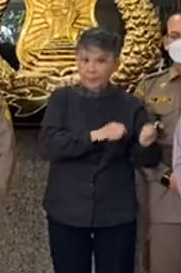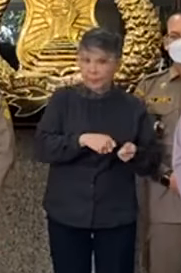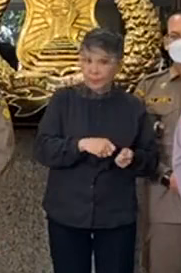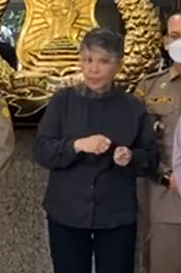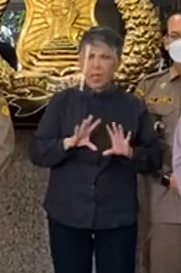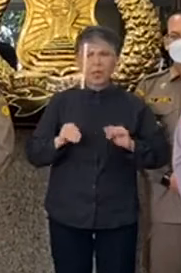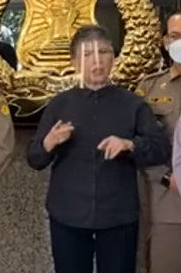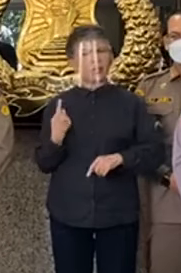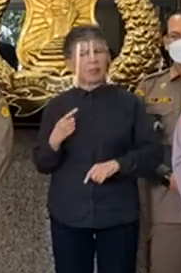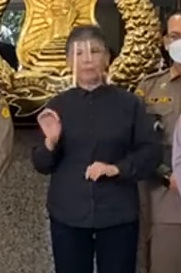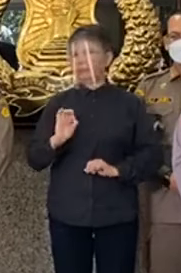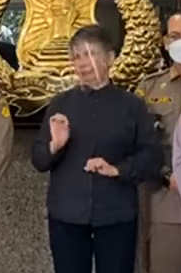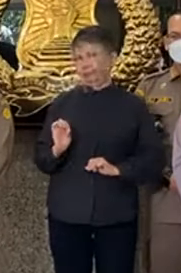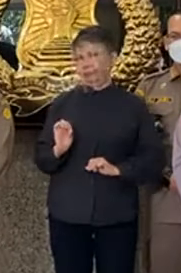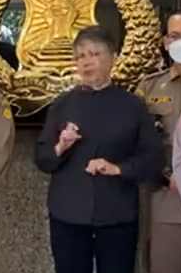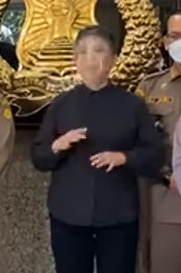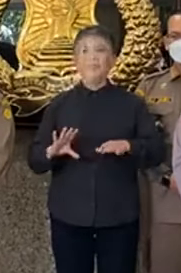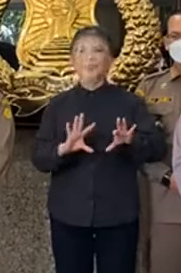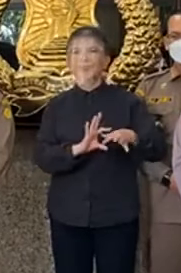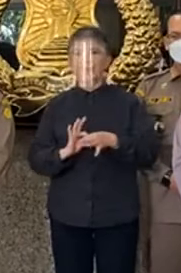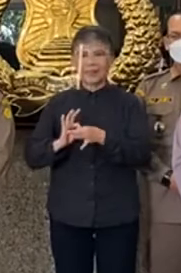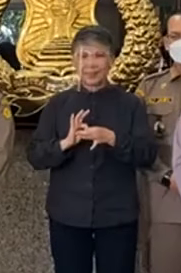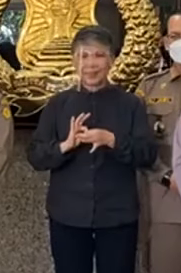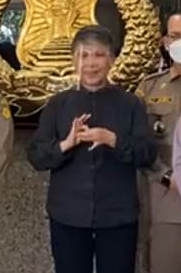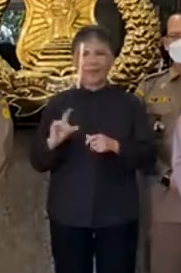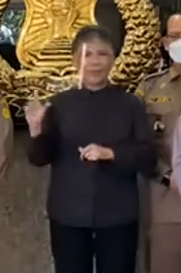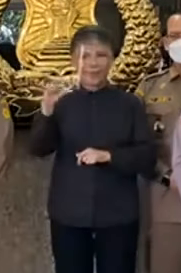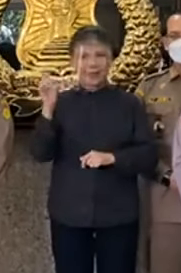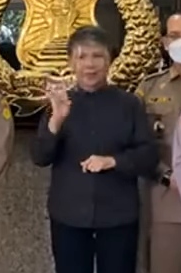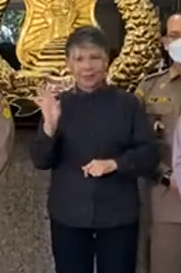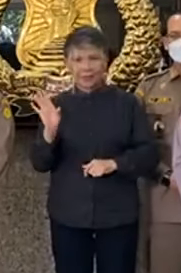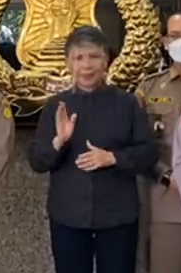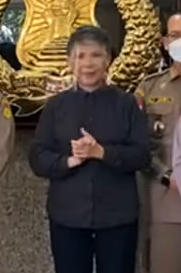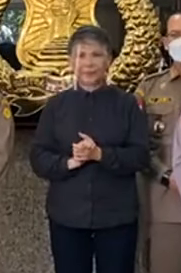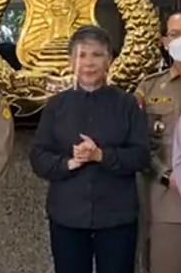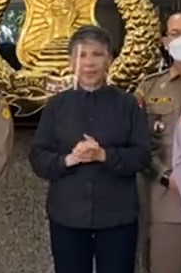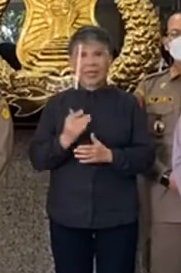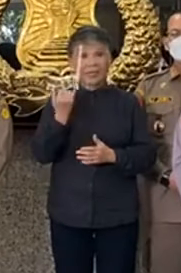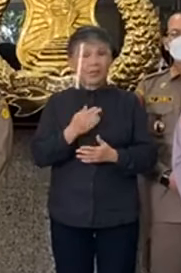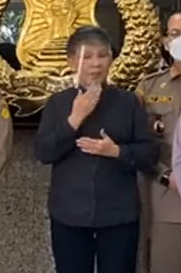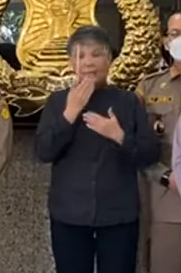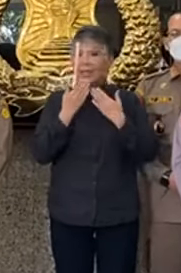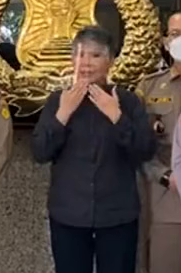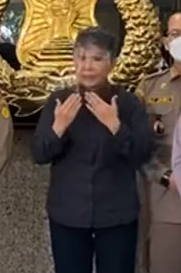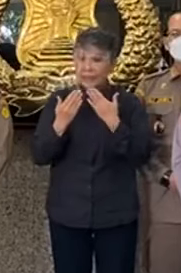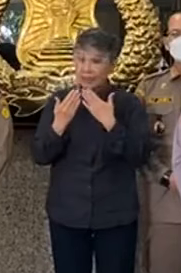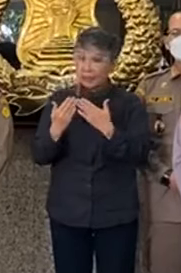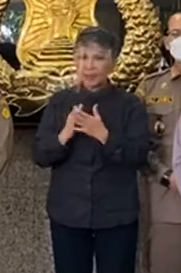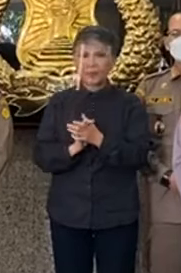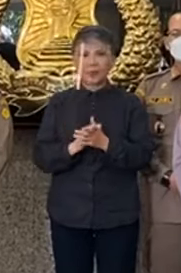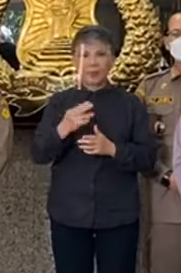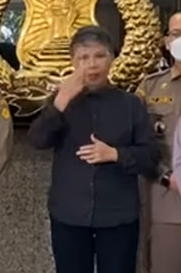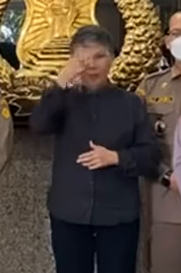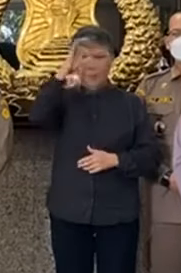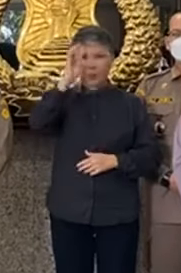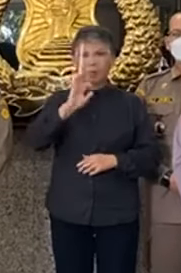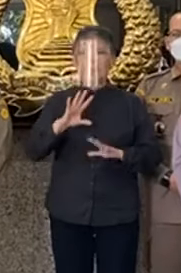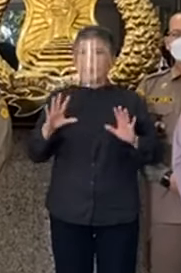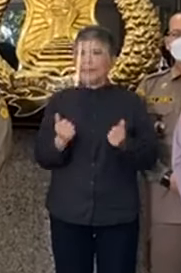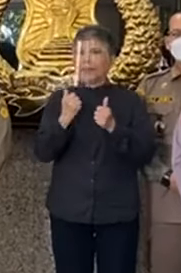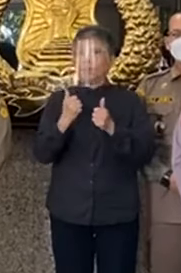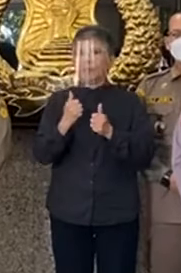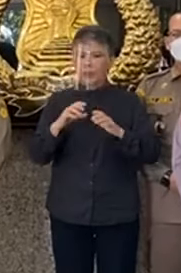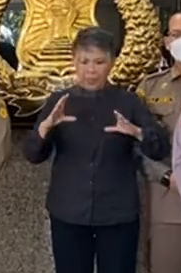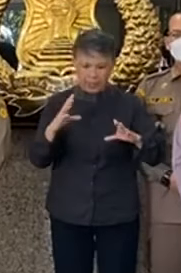bisa sendiri, harus bersama semua unsur yang ada. Hari ini kami berterima kasih Bapak Kapolri bersedia